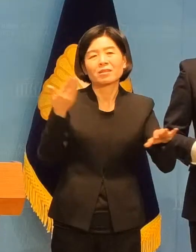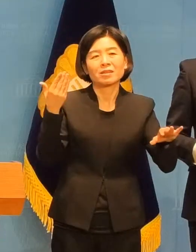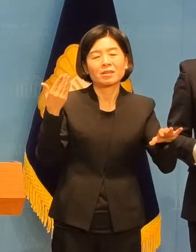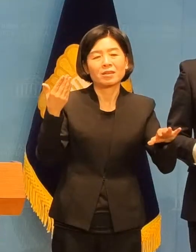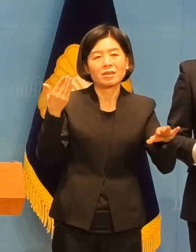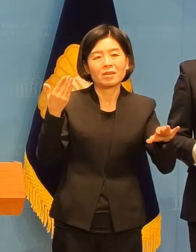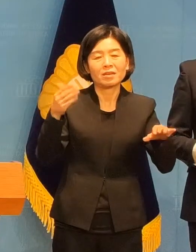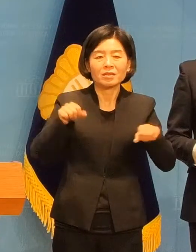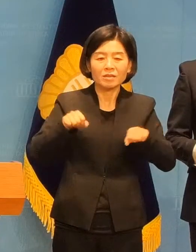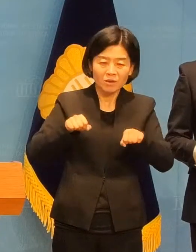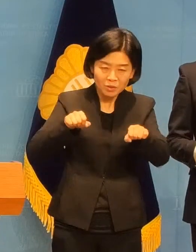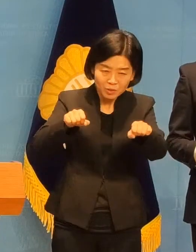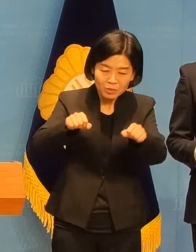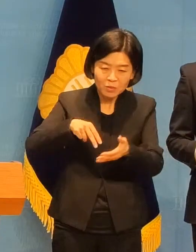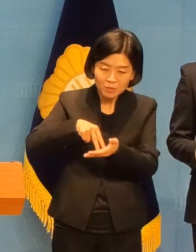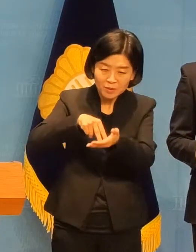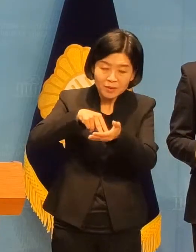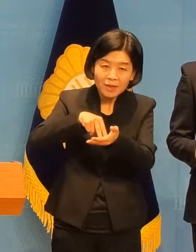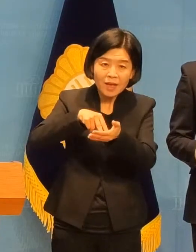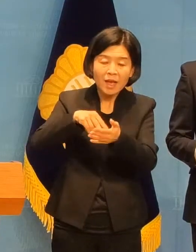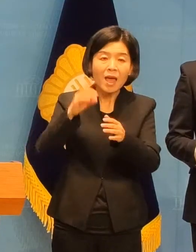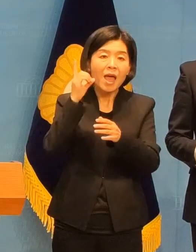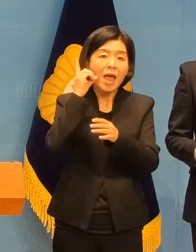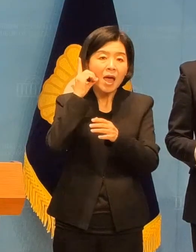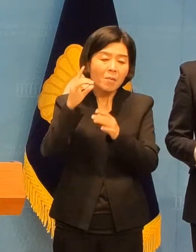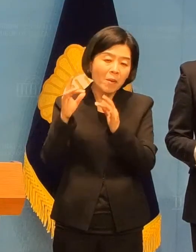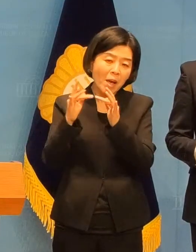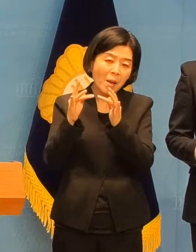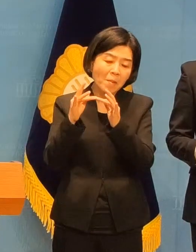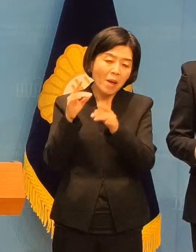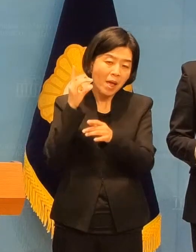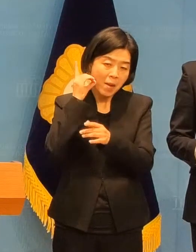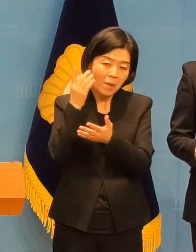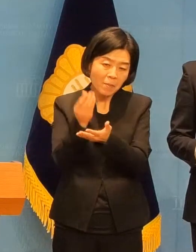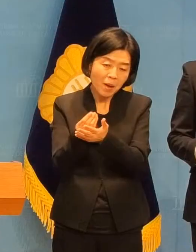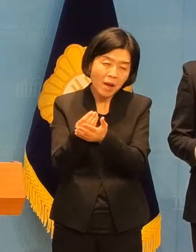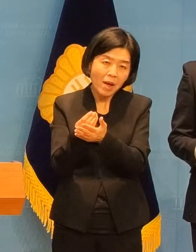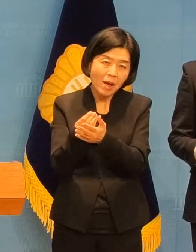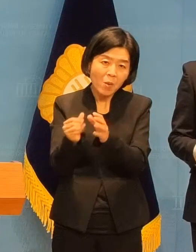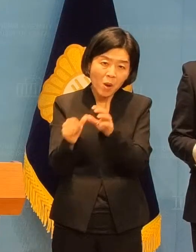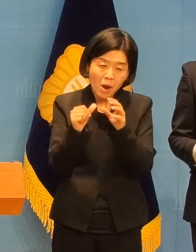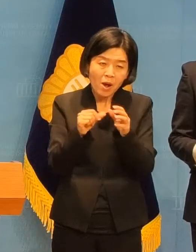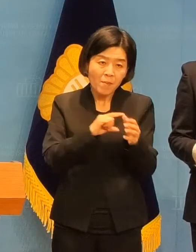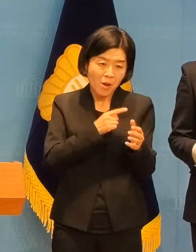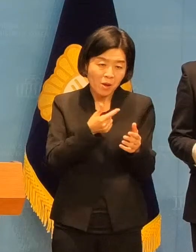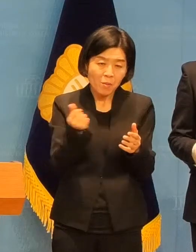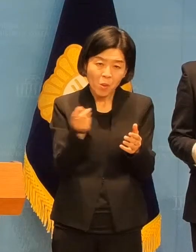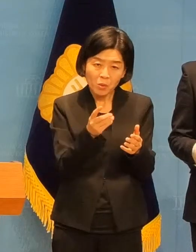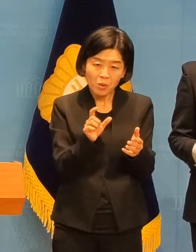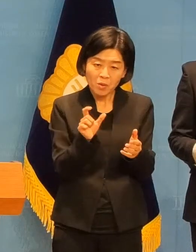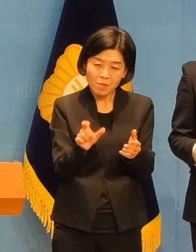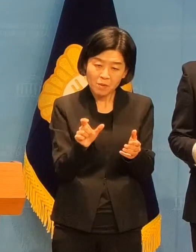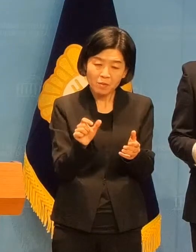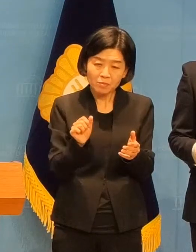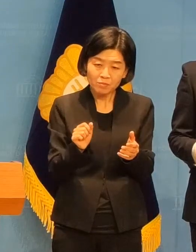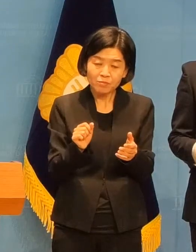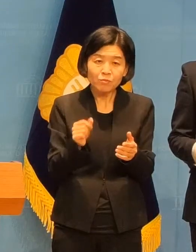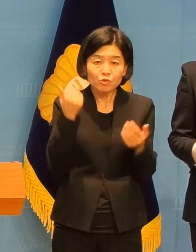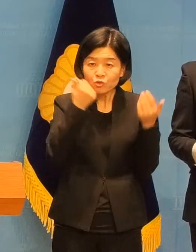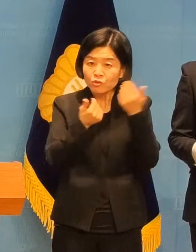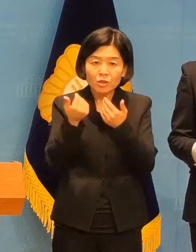킥보드 대여 애플리케이션에 면허 번호만 입력하면 누구나 손쉽게 대여할 수